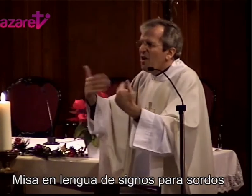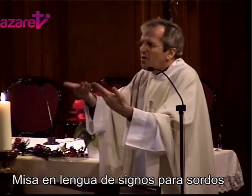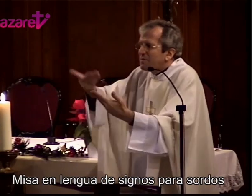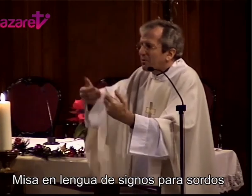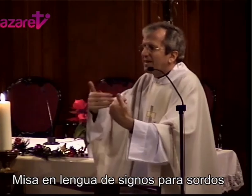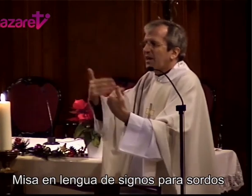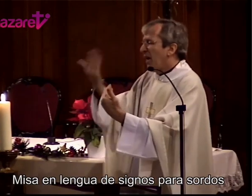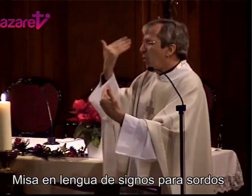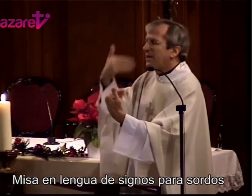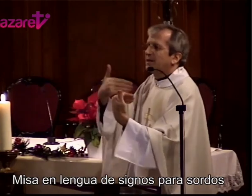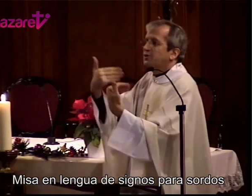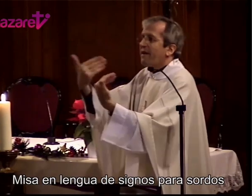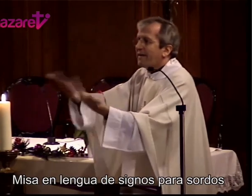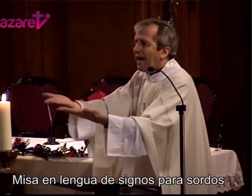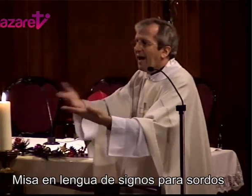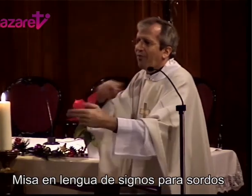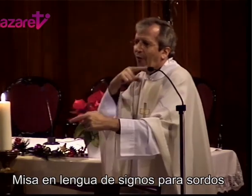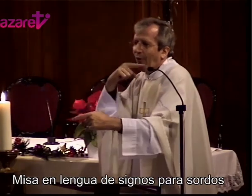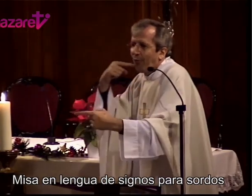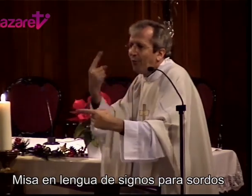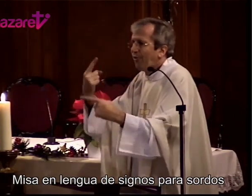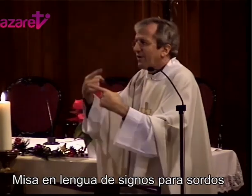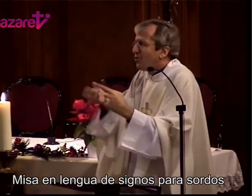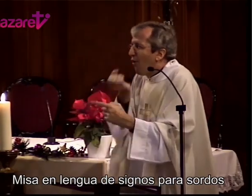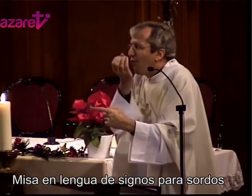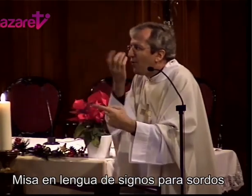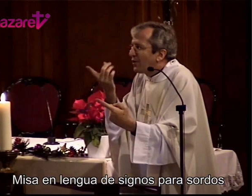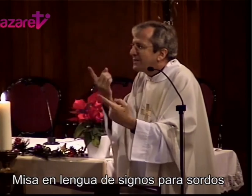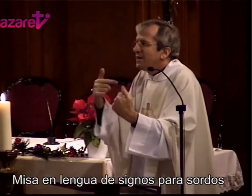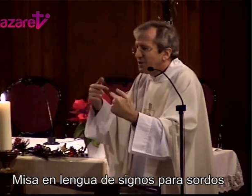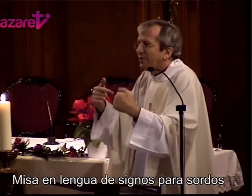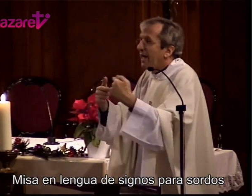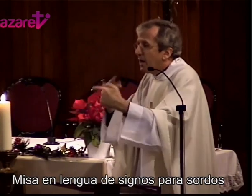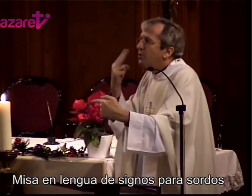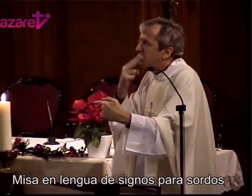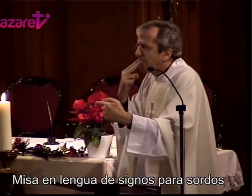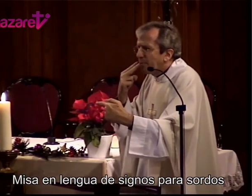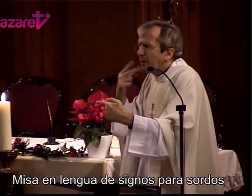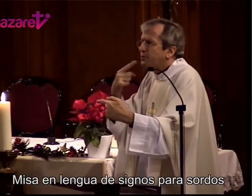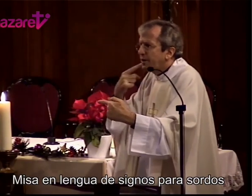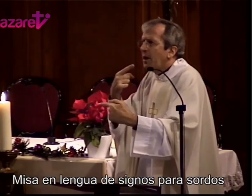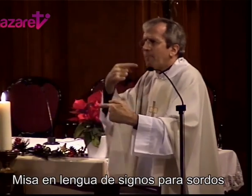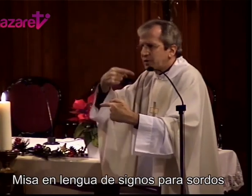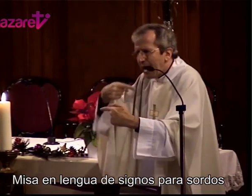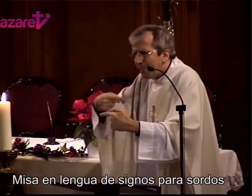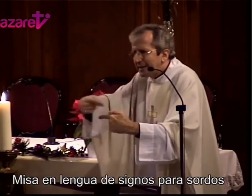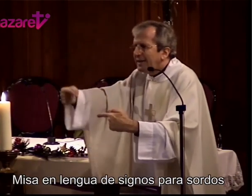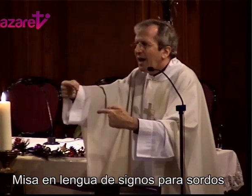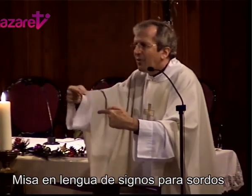es importante que hubiésemos regalado dulces o flores, sino que nos comprometamos a decir, pues a partir de ahora,